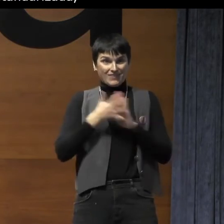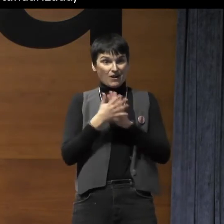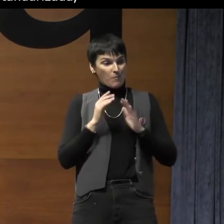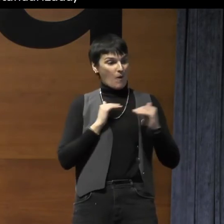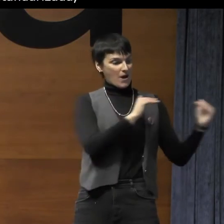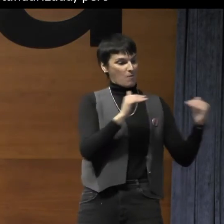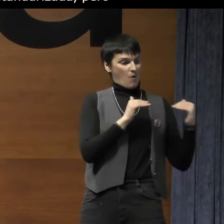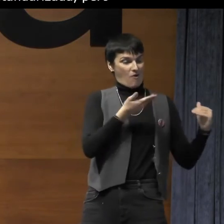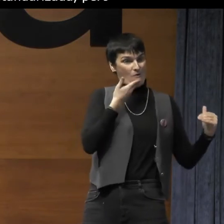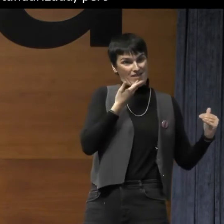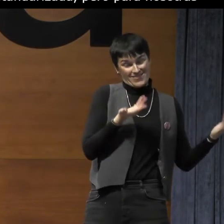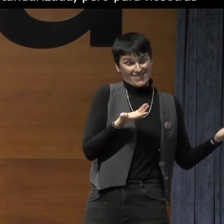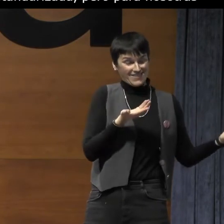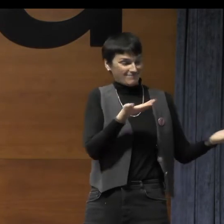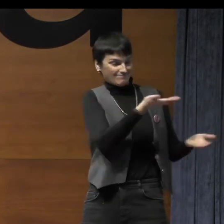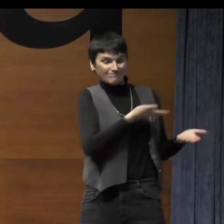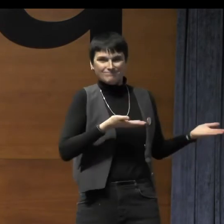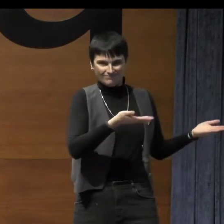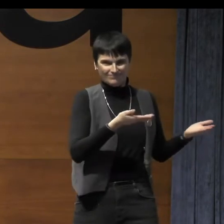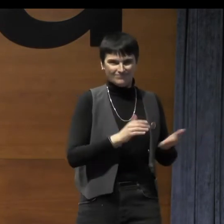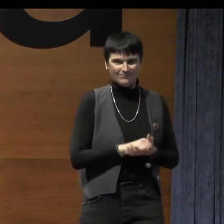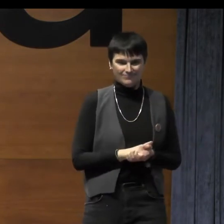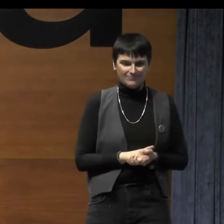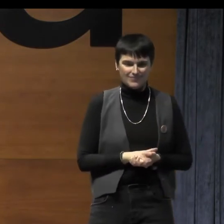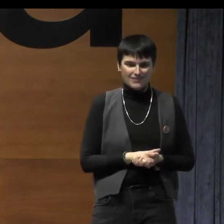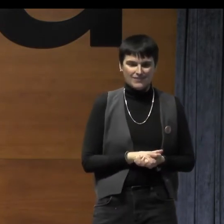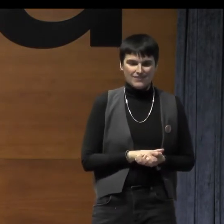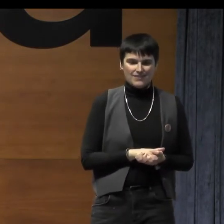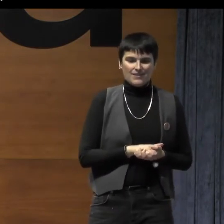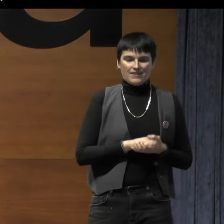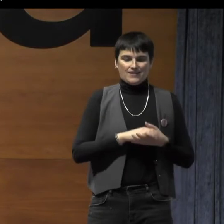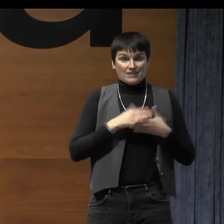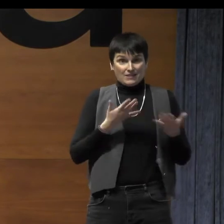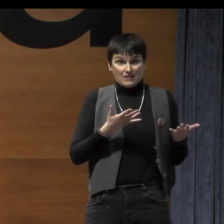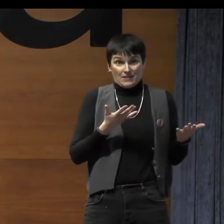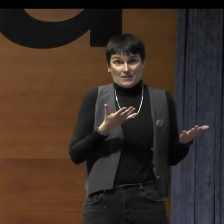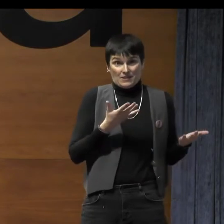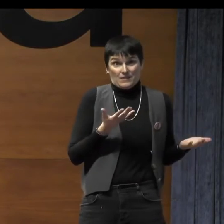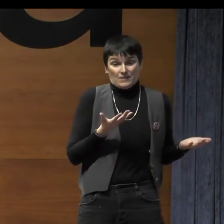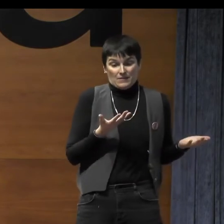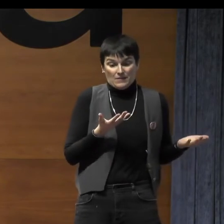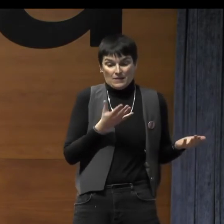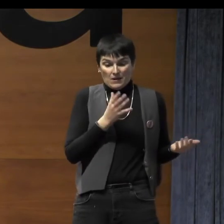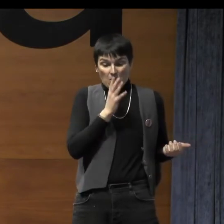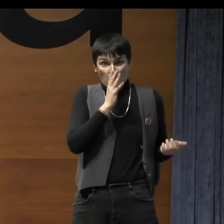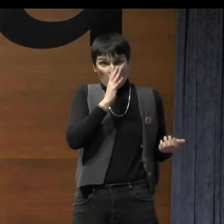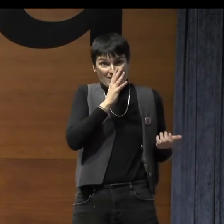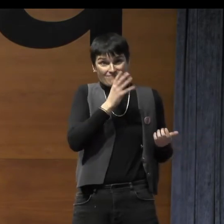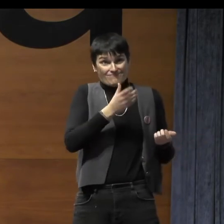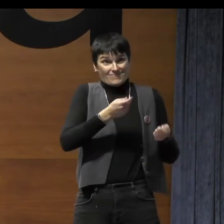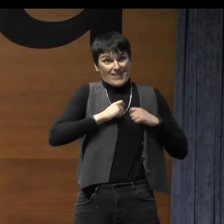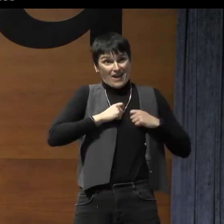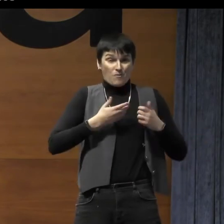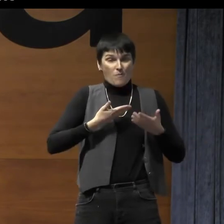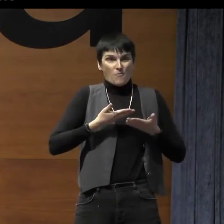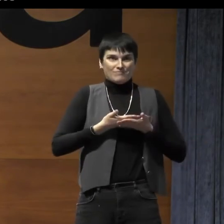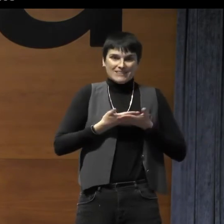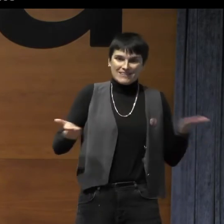Al final, las personas codas podemos sentir que, lógicamente, no estamos en igualdad con nuestras compañeras